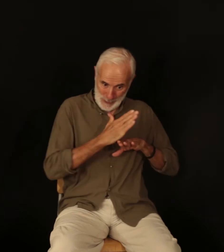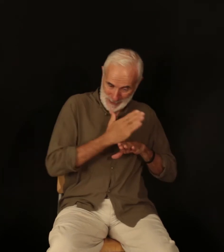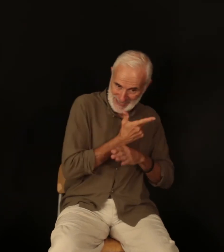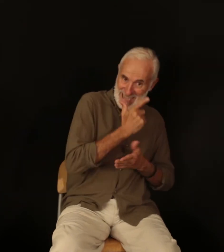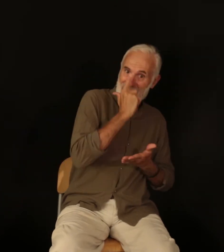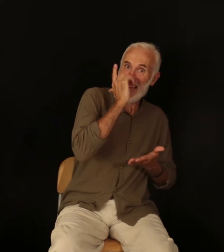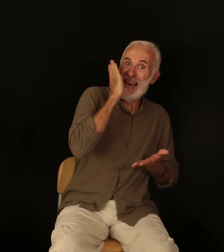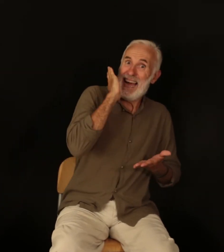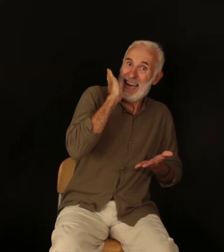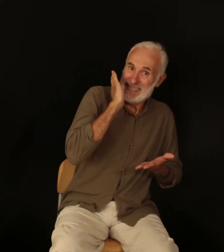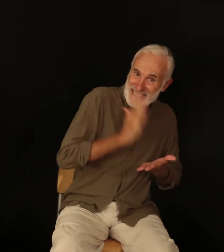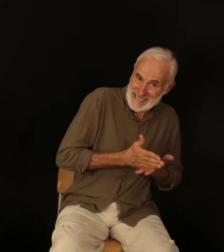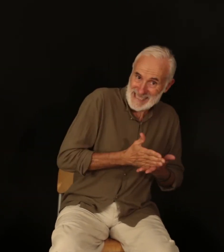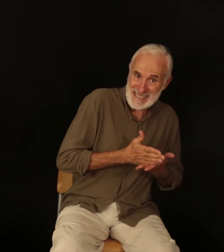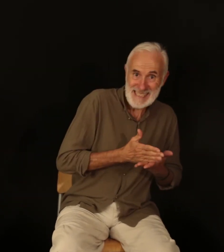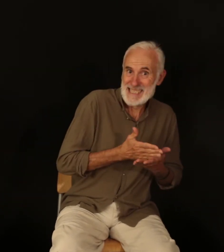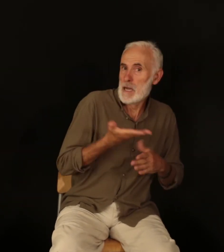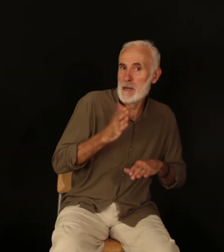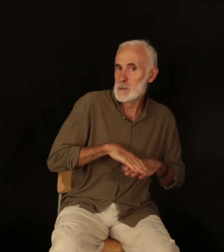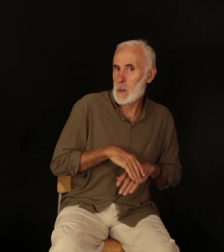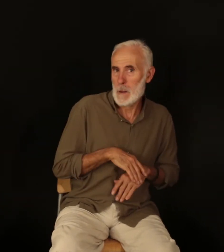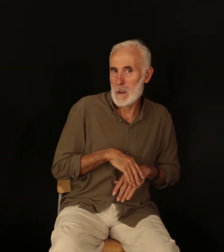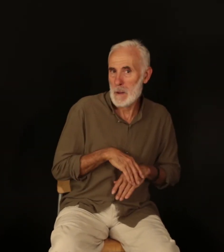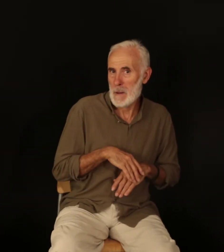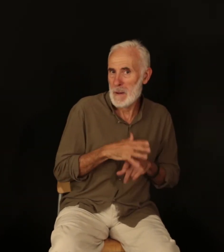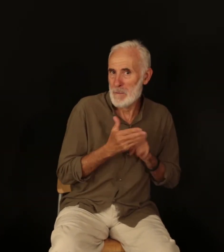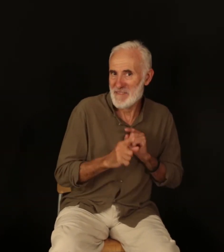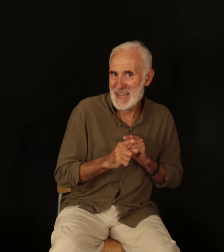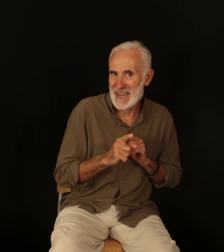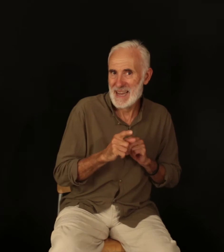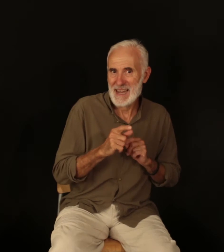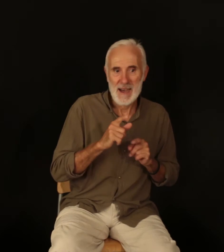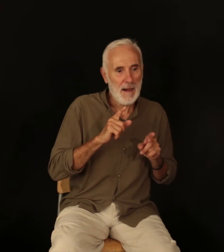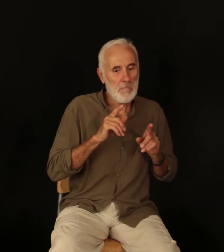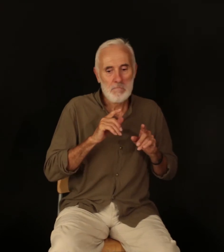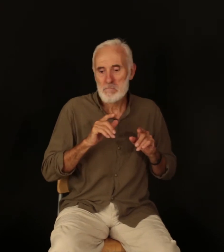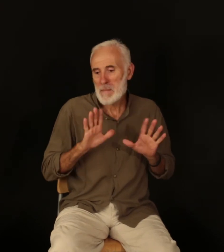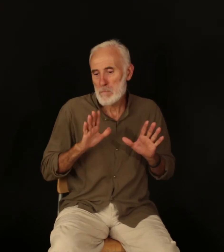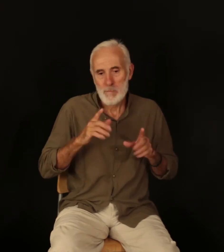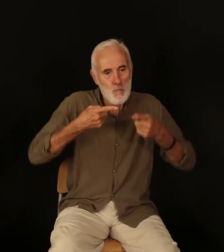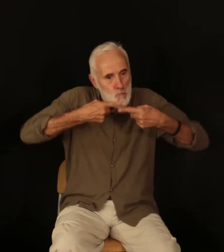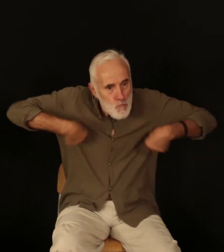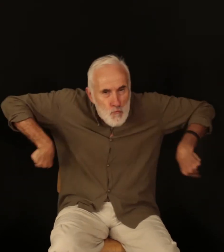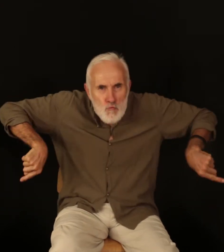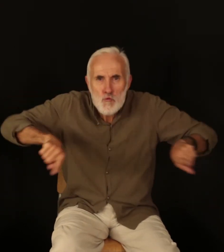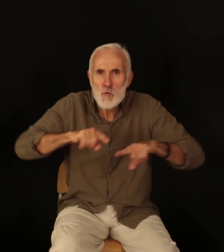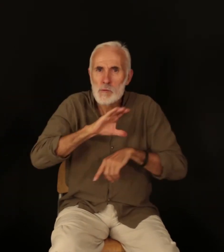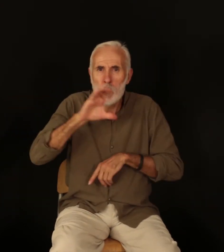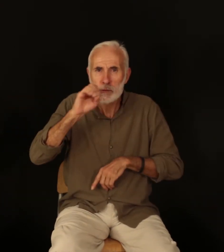le premier numéro, mais qui de fait ne sont jamais actées, n'ont jamais